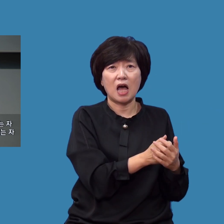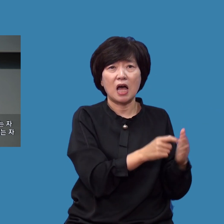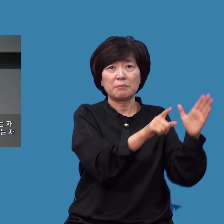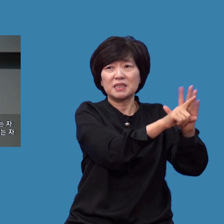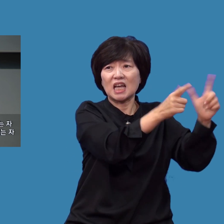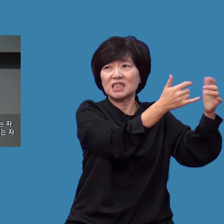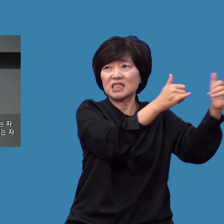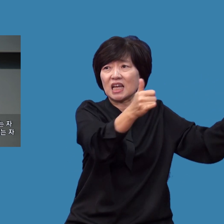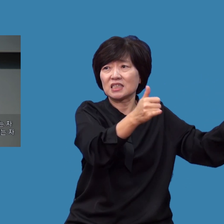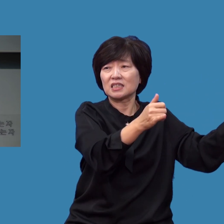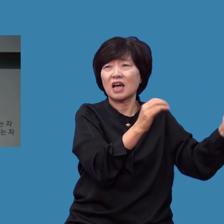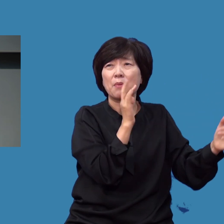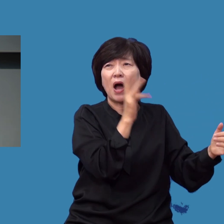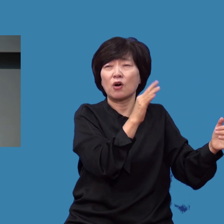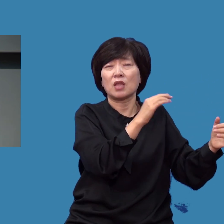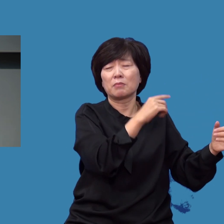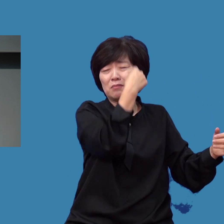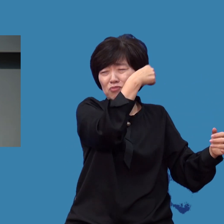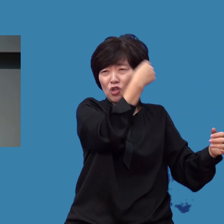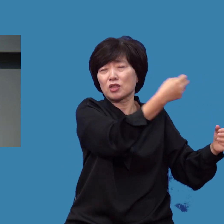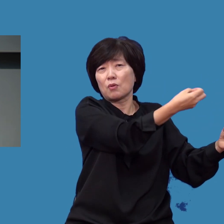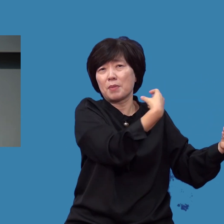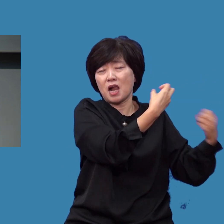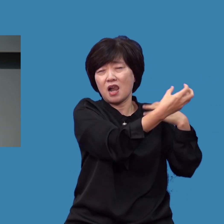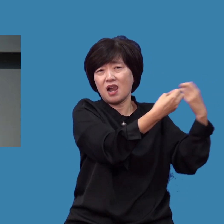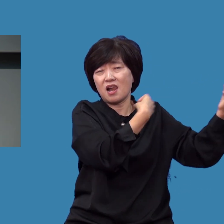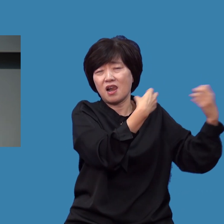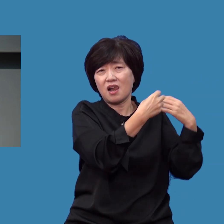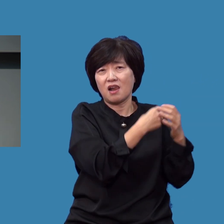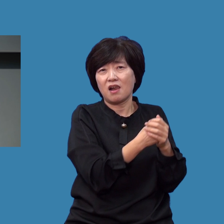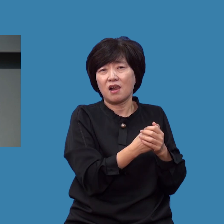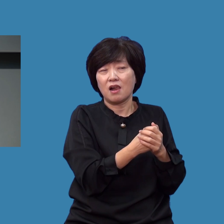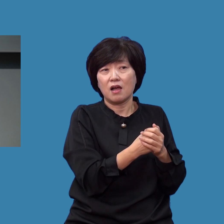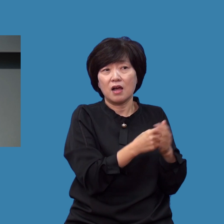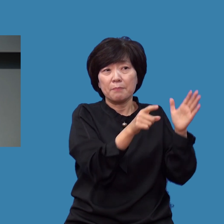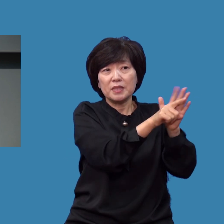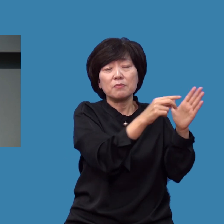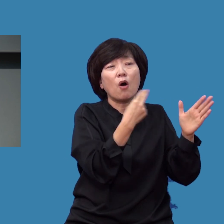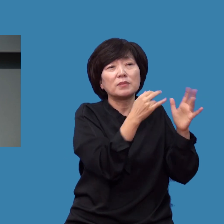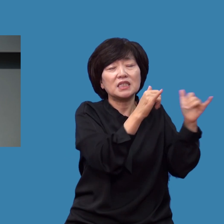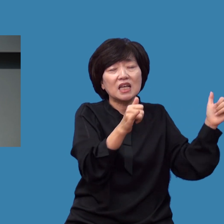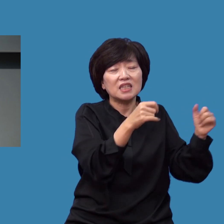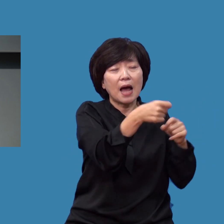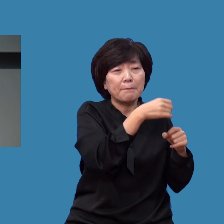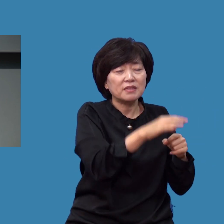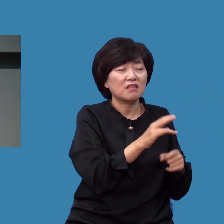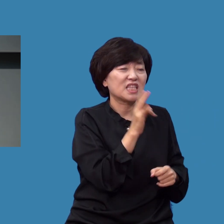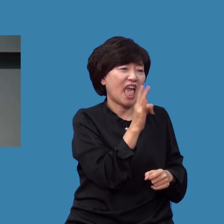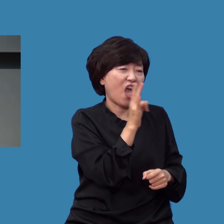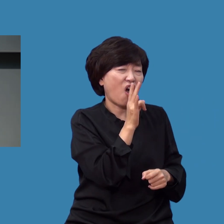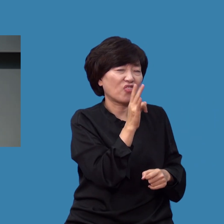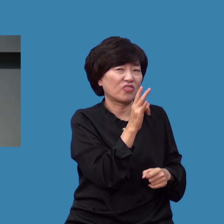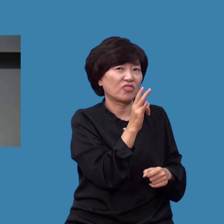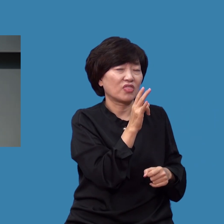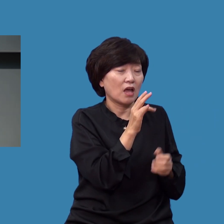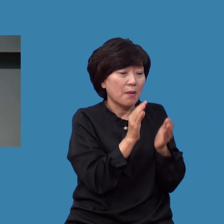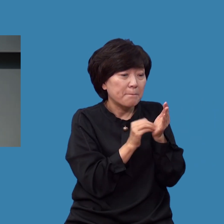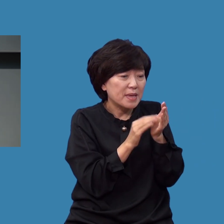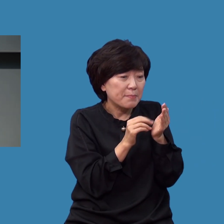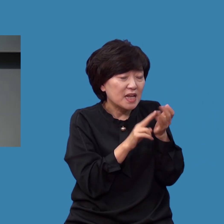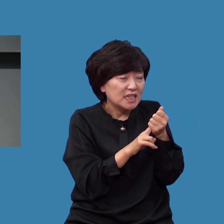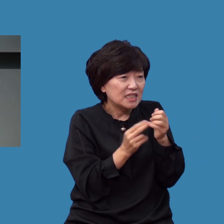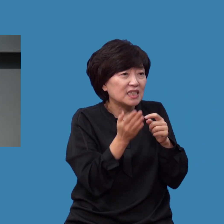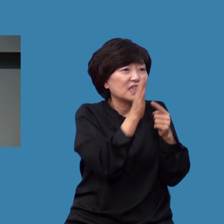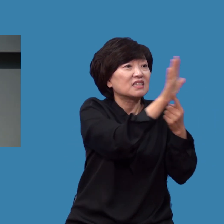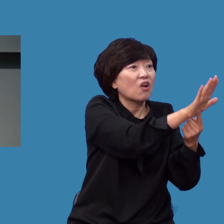데서 방언하면 다 미쳤다 그럴 거라는 거야. 믿지 않는 자들이 있는 데서는 예언을 하라는 거예요. 그래야지 그 속에 숨겨진 비밀들이 드러나서 하나님께 돌아오게 된다는